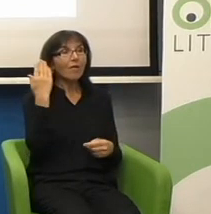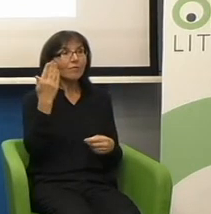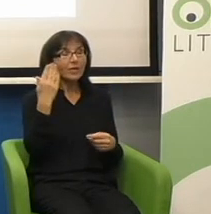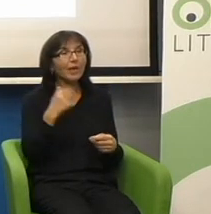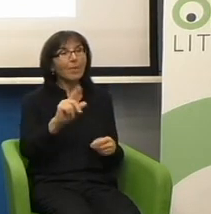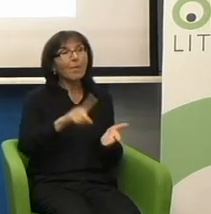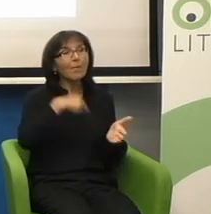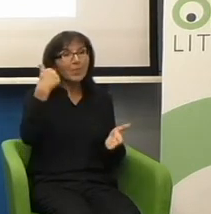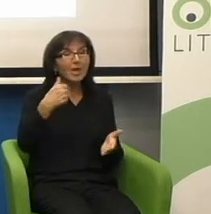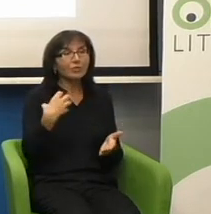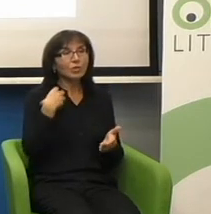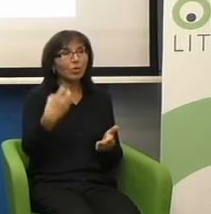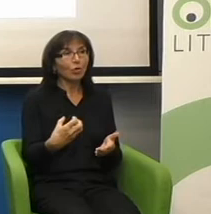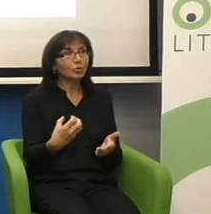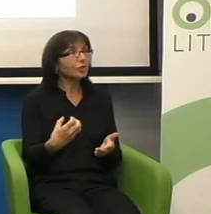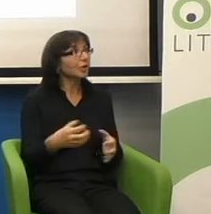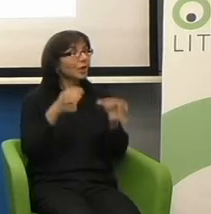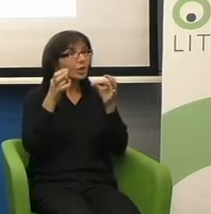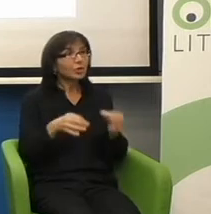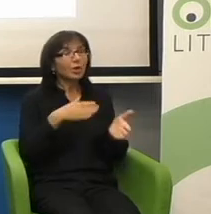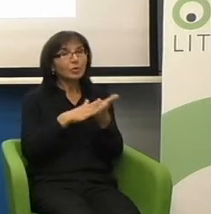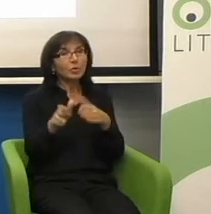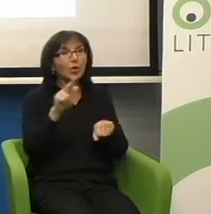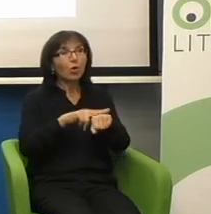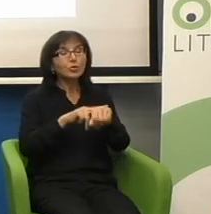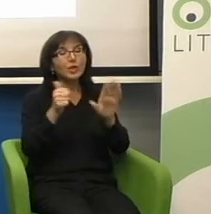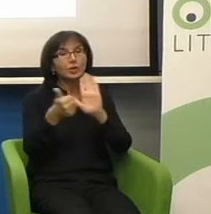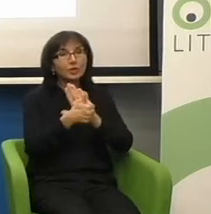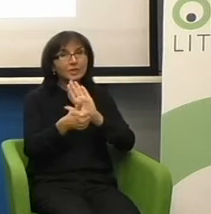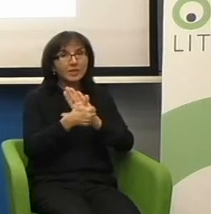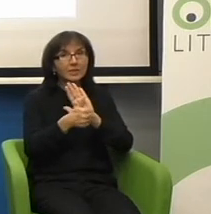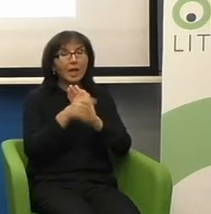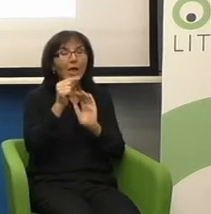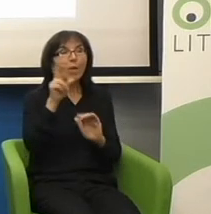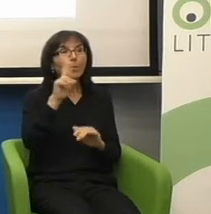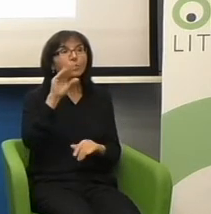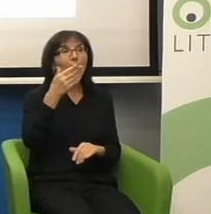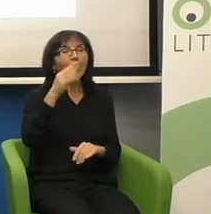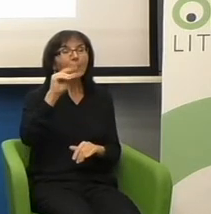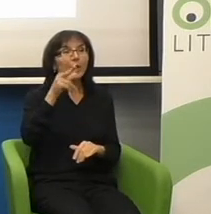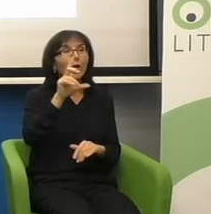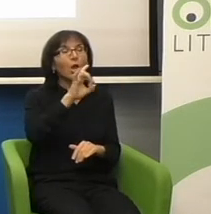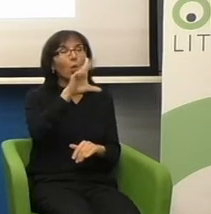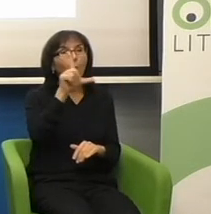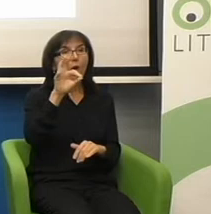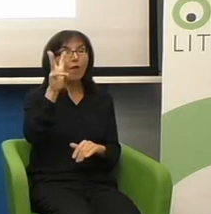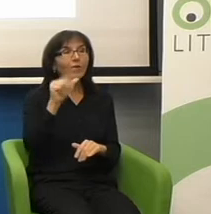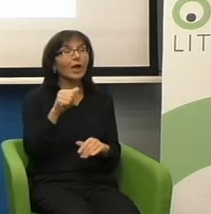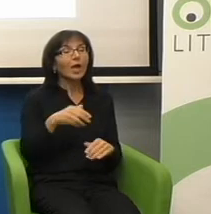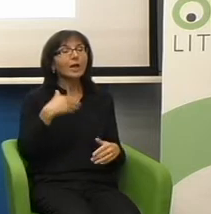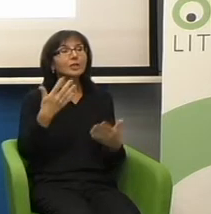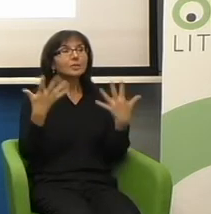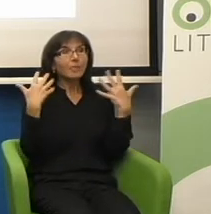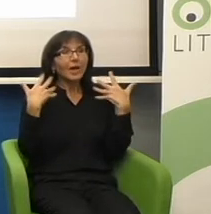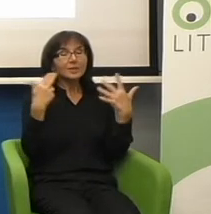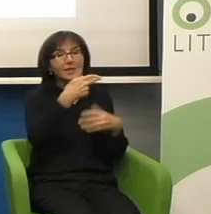Co prawda rozpoczęliśmy dzisiaj o godzinie 16 z Przemkiem Głową, spacerem tematycznym